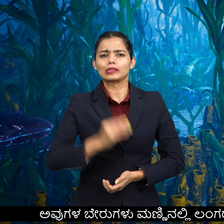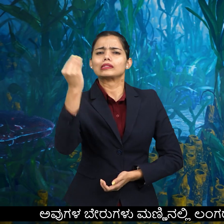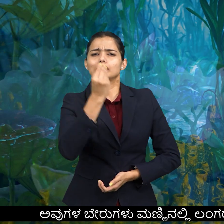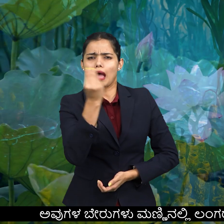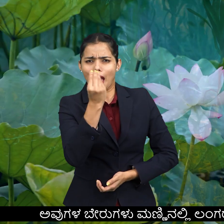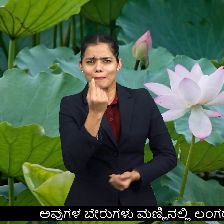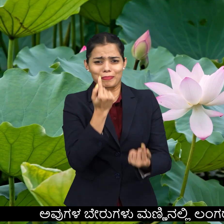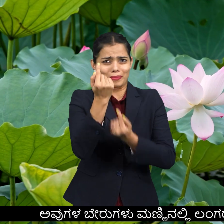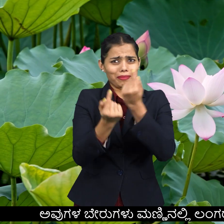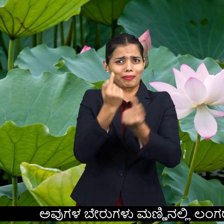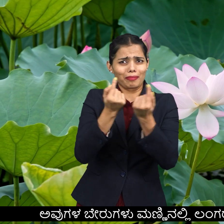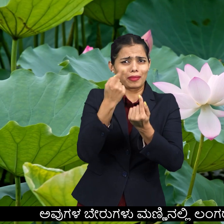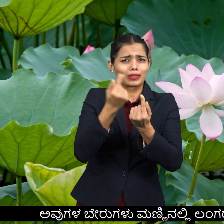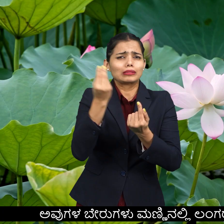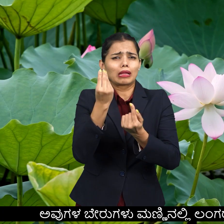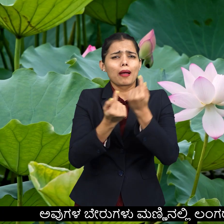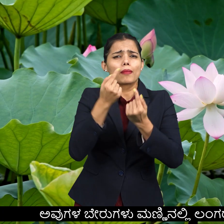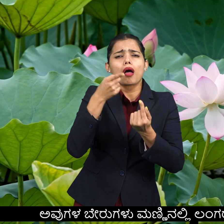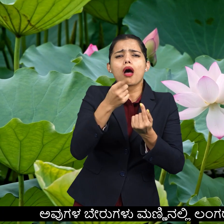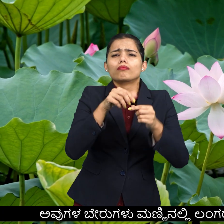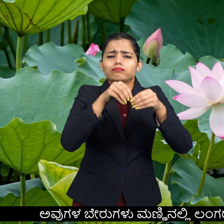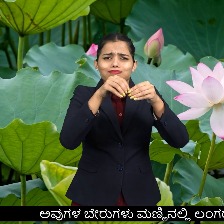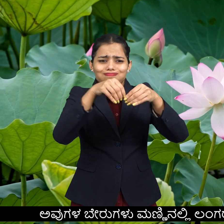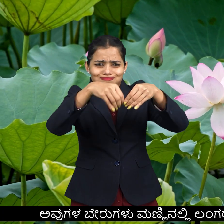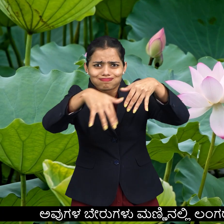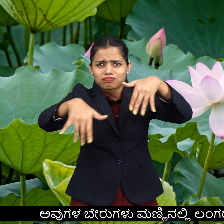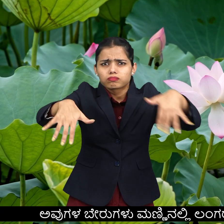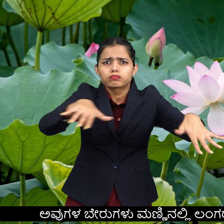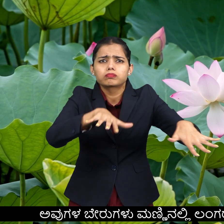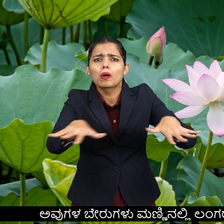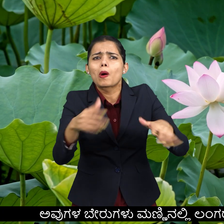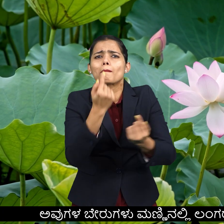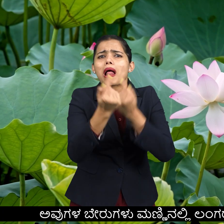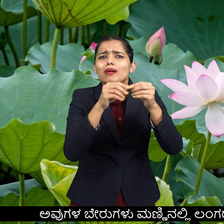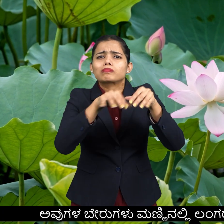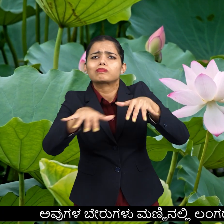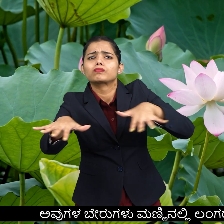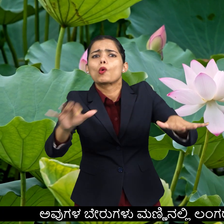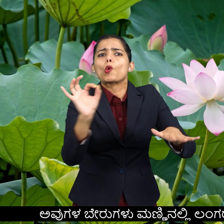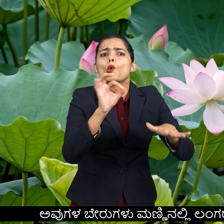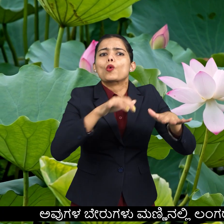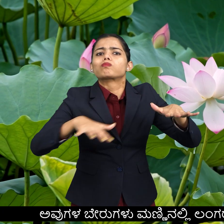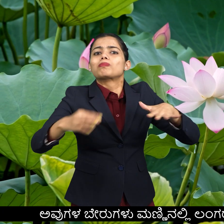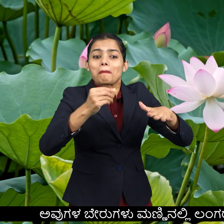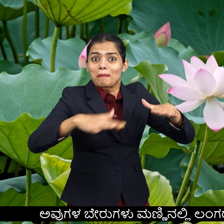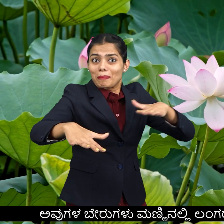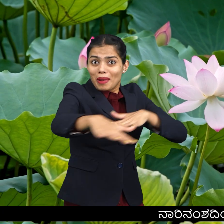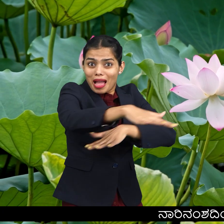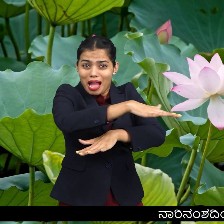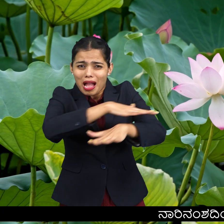ಬೇರುಗಳು ಮಣ್ಣಿನಲ್ಲಿ ಲಂಗರು ಹಾಕಿಲ್ಲ. ಅವು ಚಿಕ್ಕದಾಗಿರುತ್ತದೆ